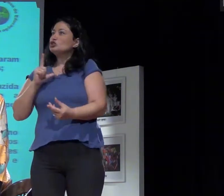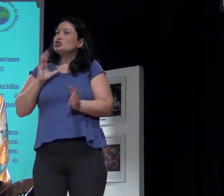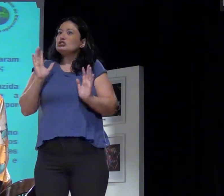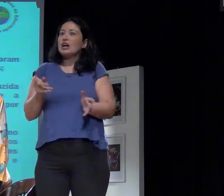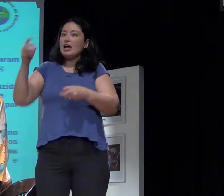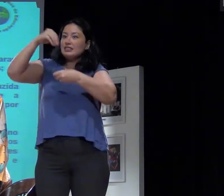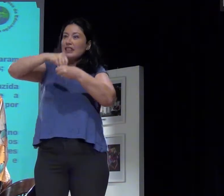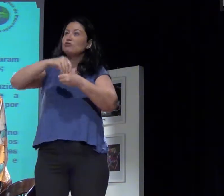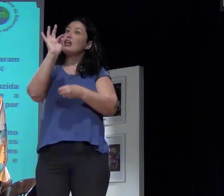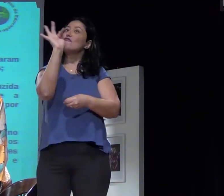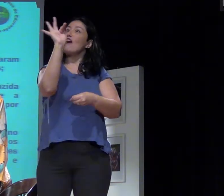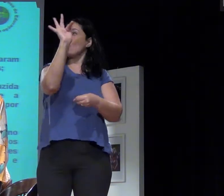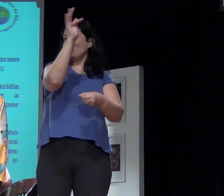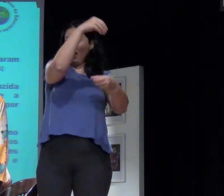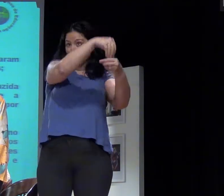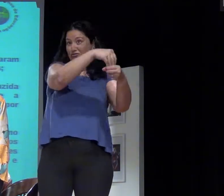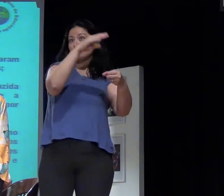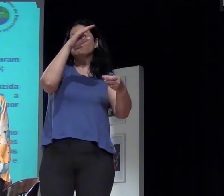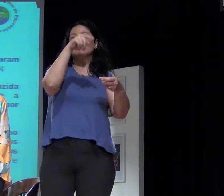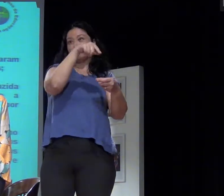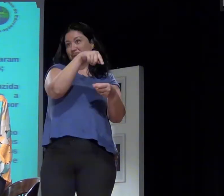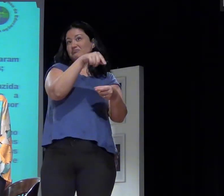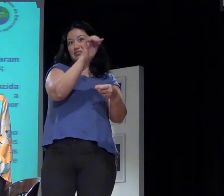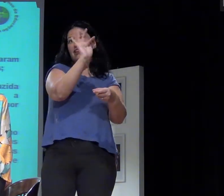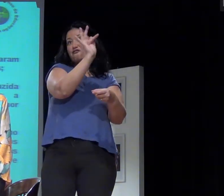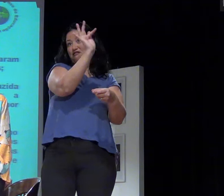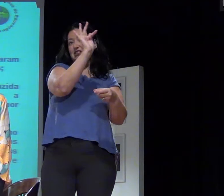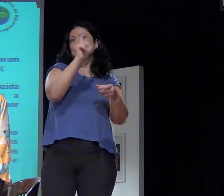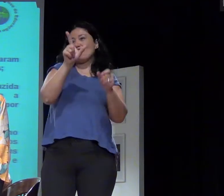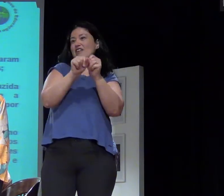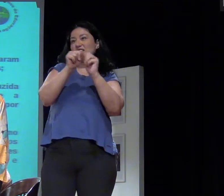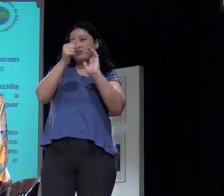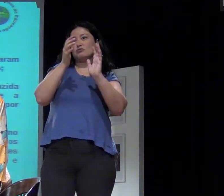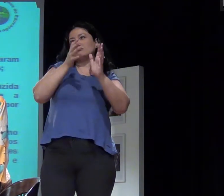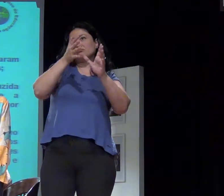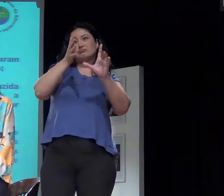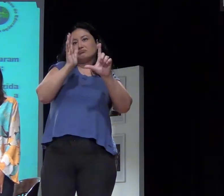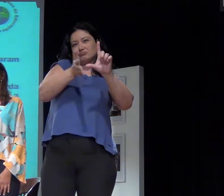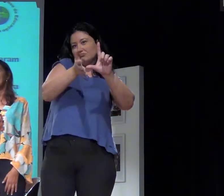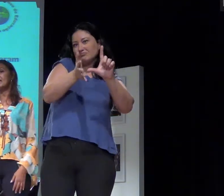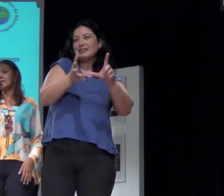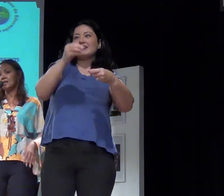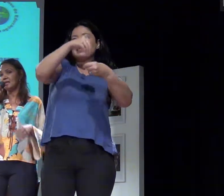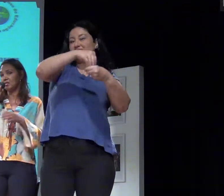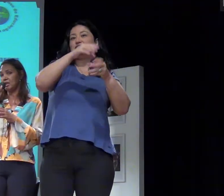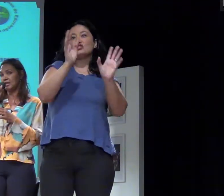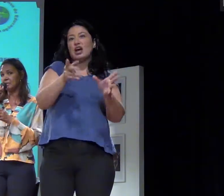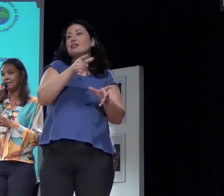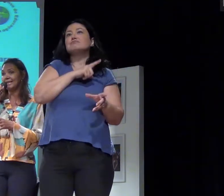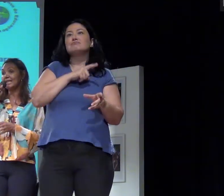da Universidade Federal, né, cursando o curso de Letras Libras, então eles já estão tendo acesso a